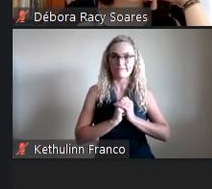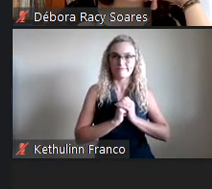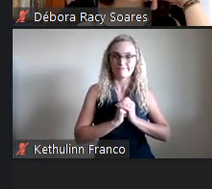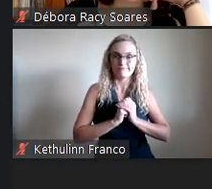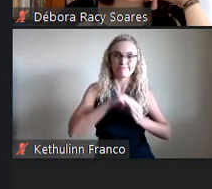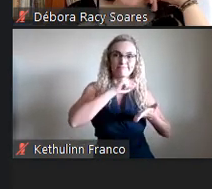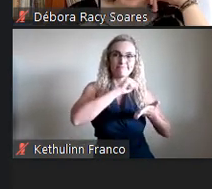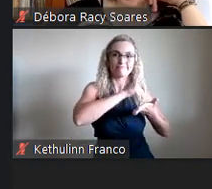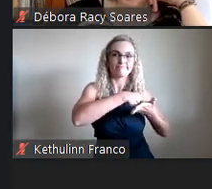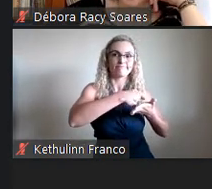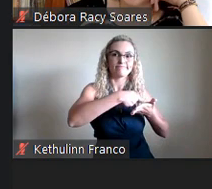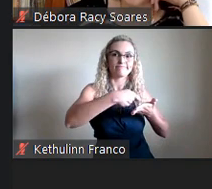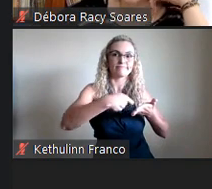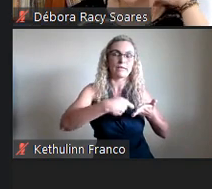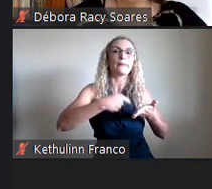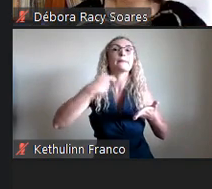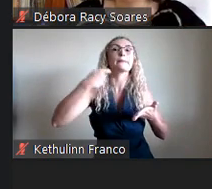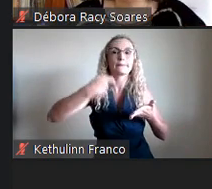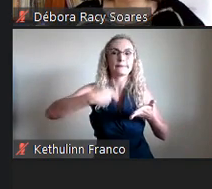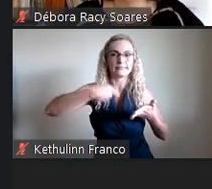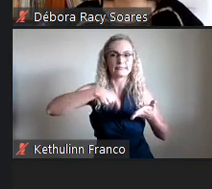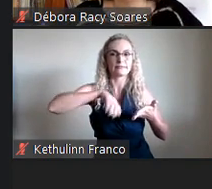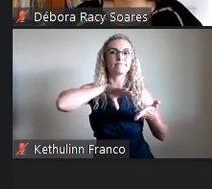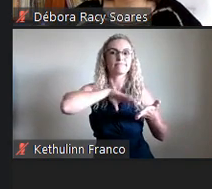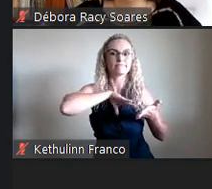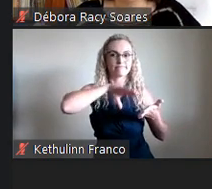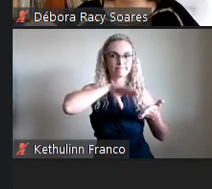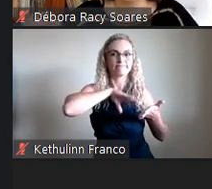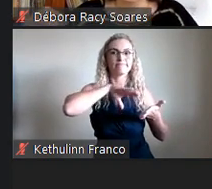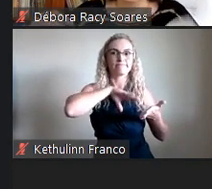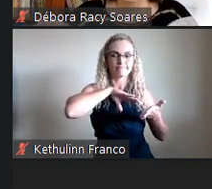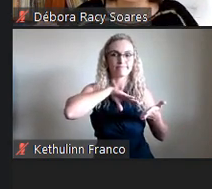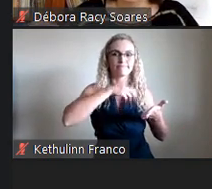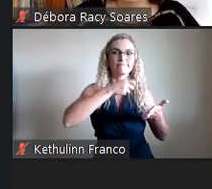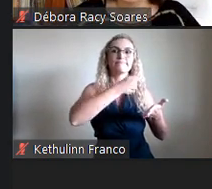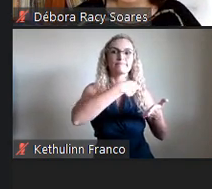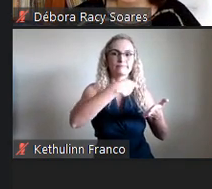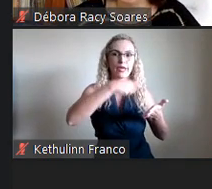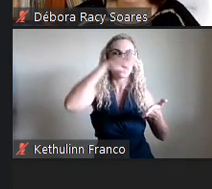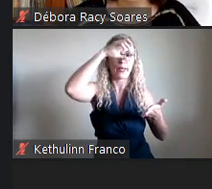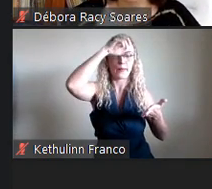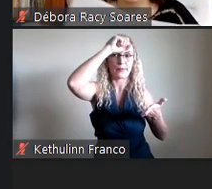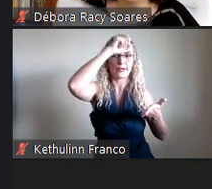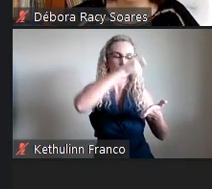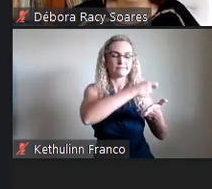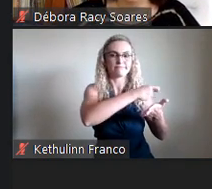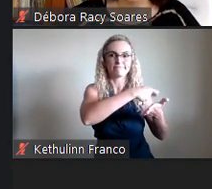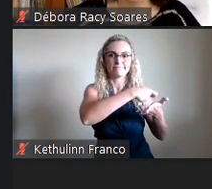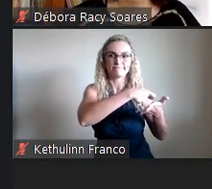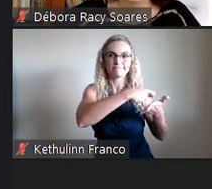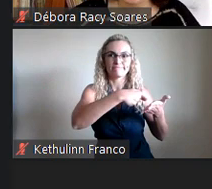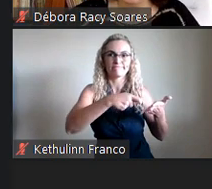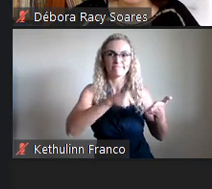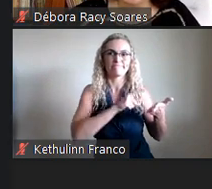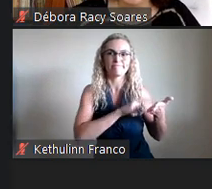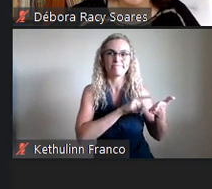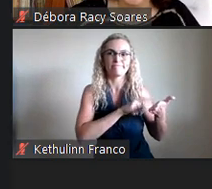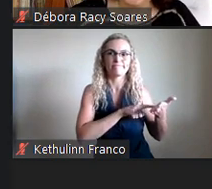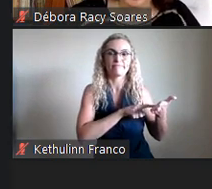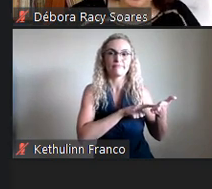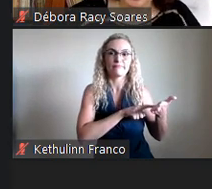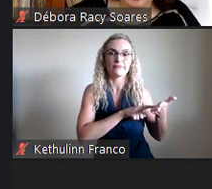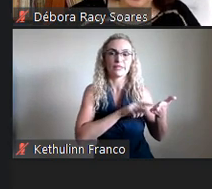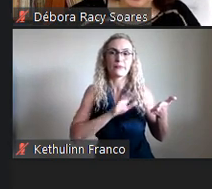de que reconhece a língua de sinais no Brasil. Ele precisa aprender a escrever. Porém, como Kathleen disse, nós temos